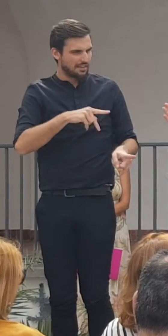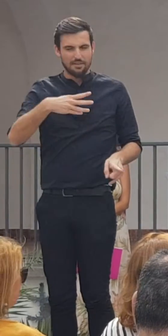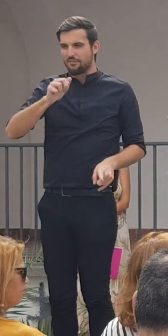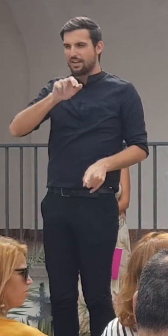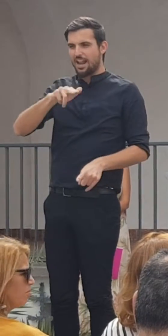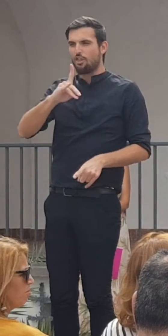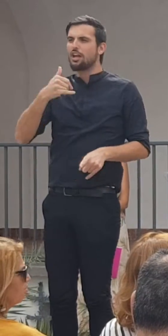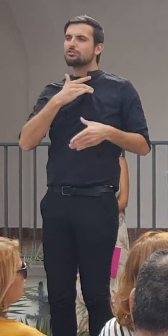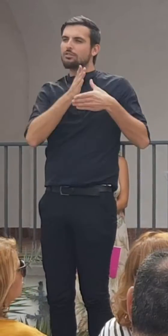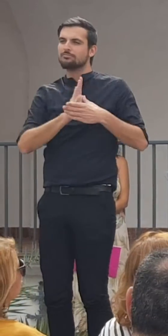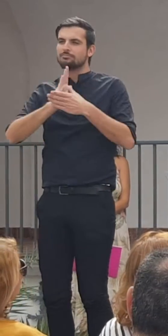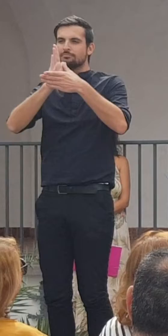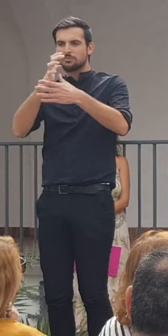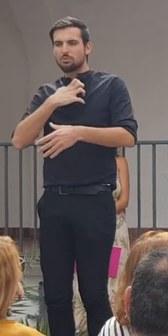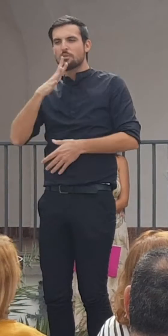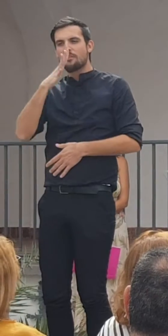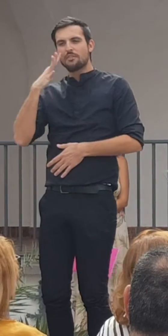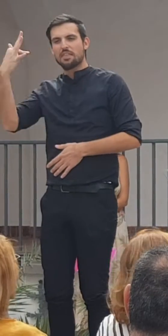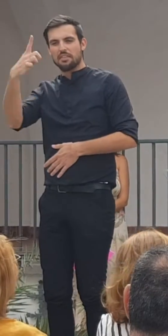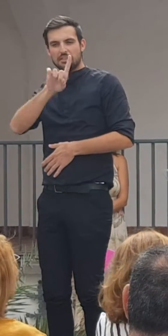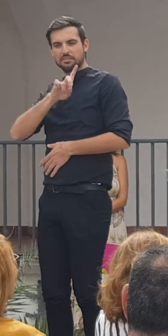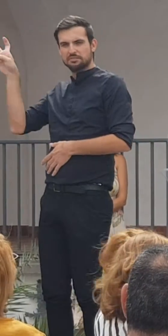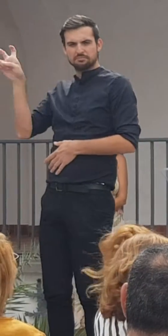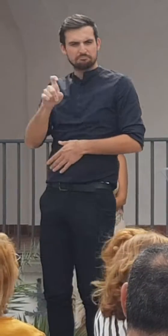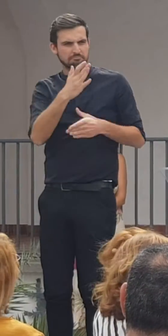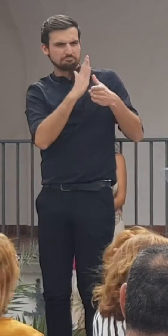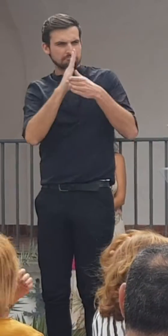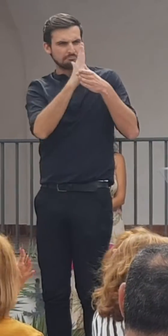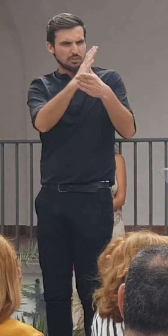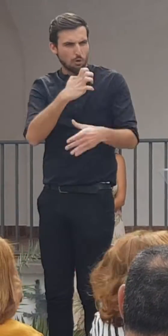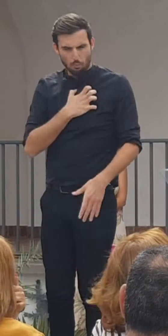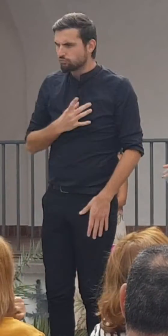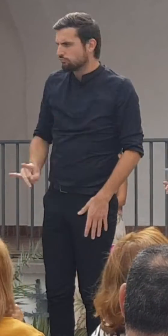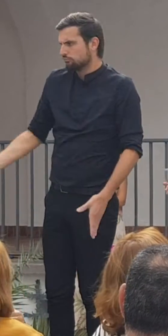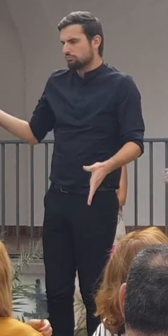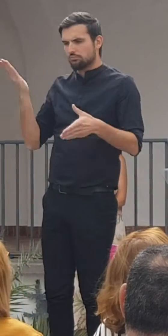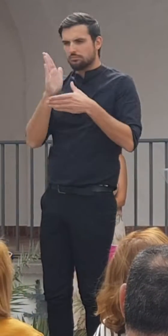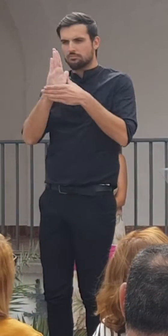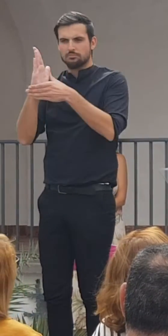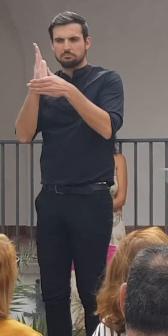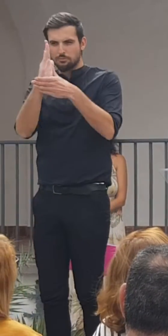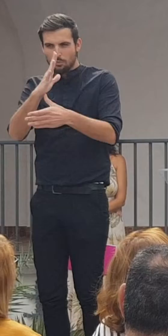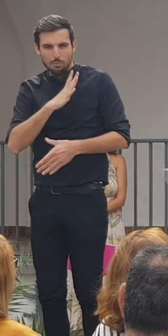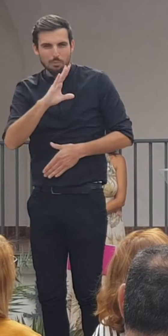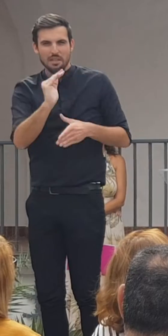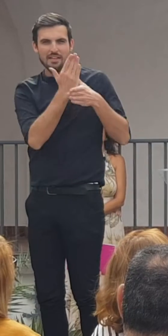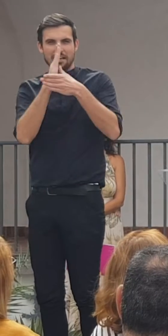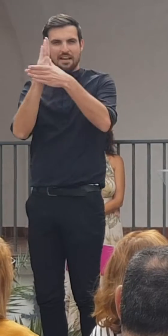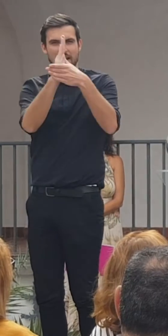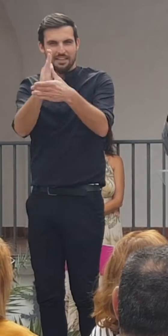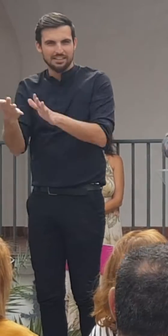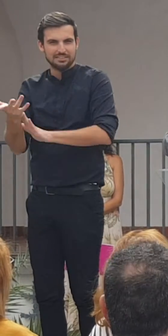Eso no navega seguro, venían los franceses de la militancia de eso no navega, ¿no? Sí navega, claro que no navega. La vela latina canaria es una